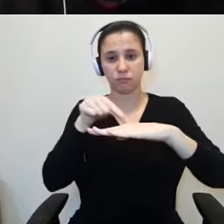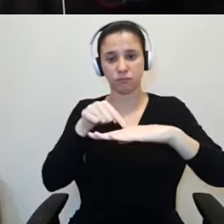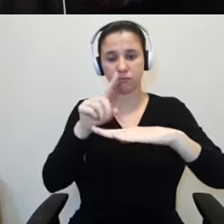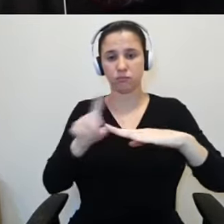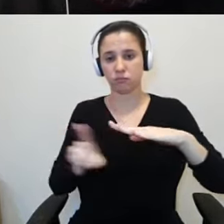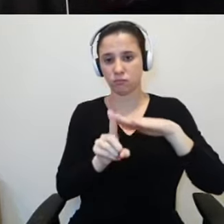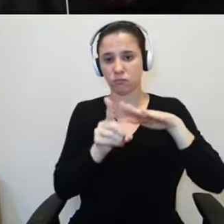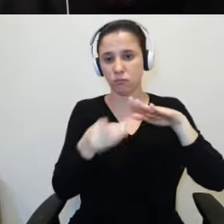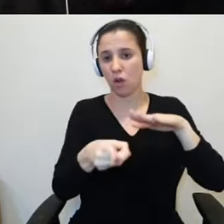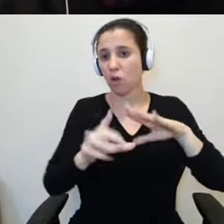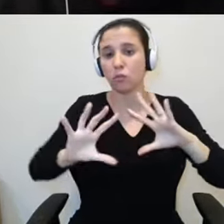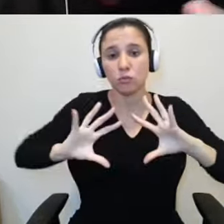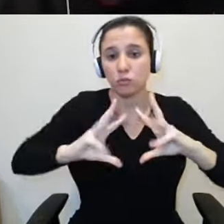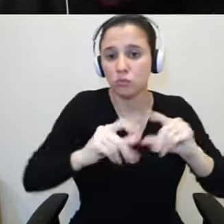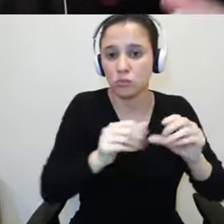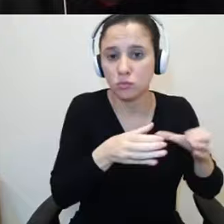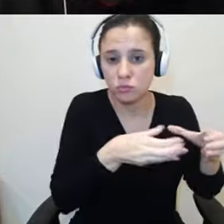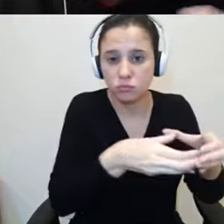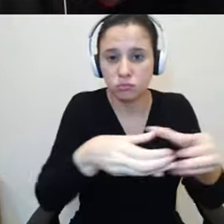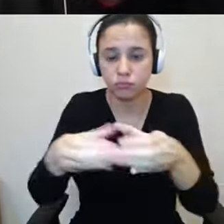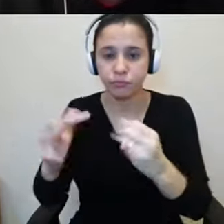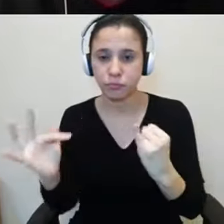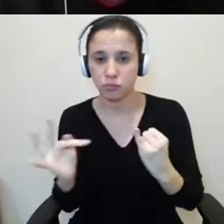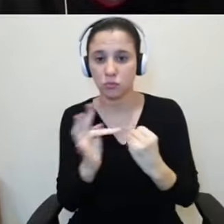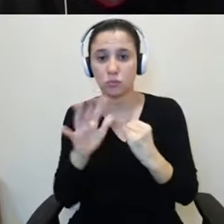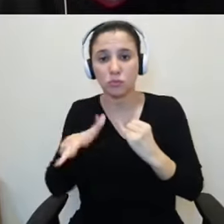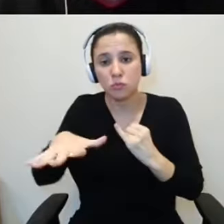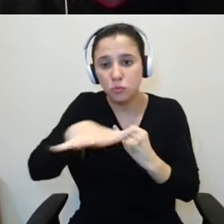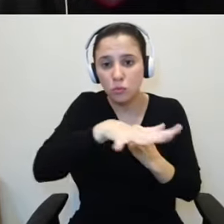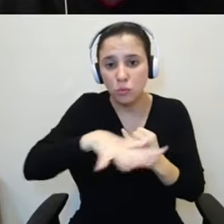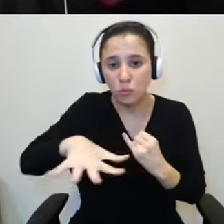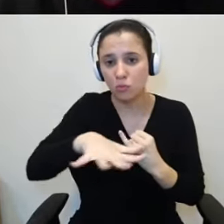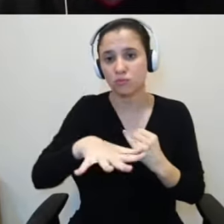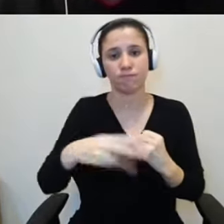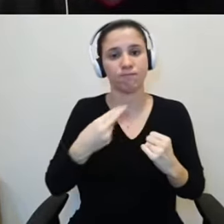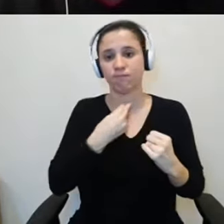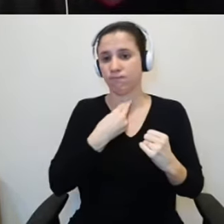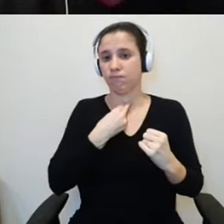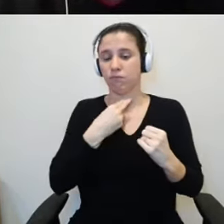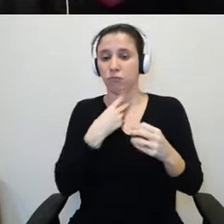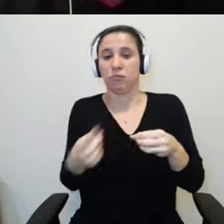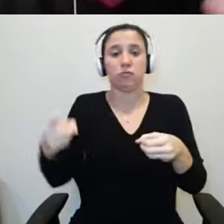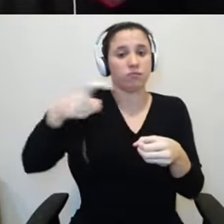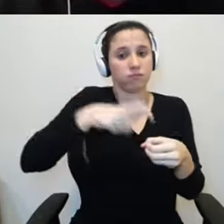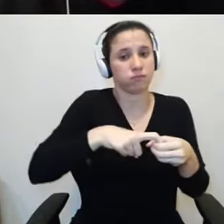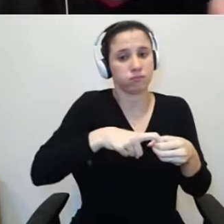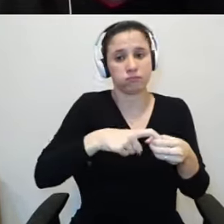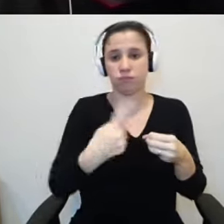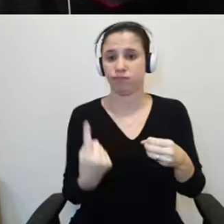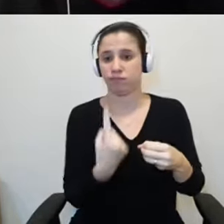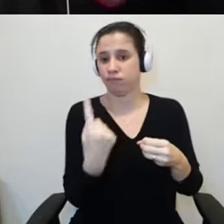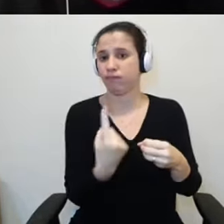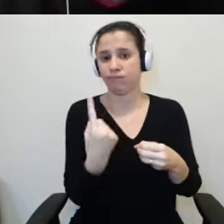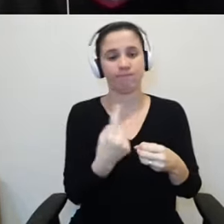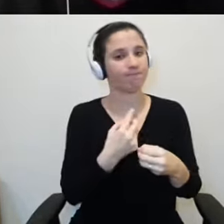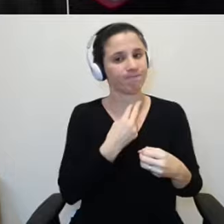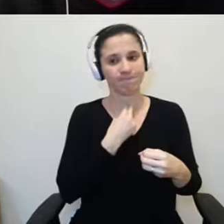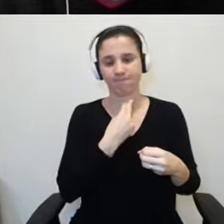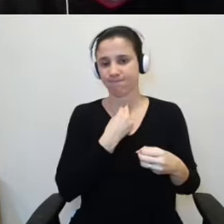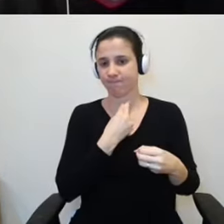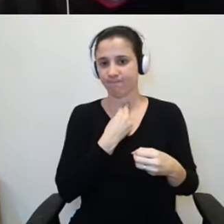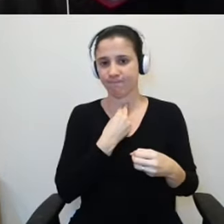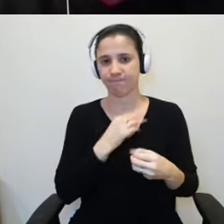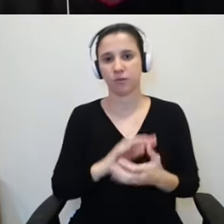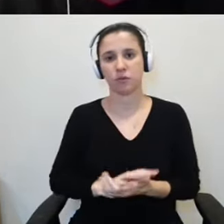voltar. A reitoria, no entendimento deles, vamos dizer assim, não se tinha possibilidade de voltar com a